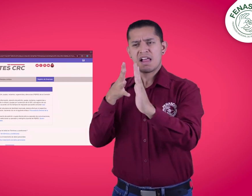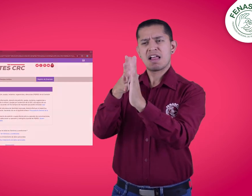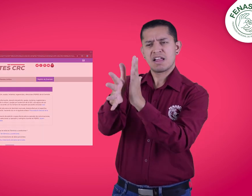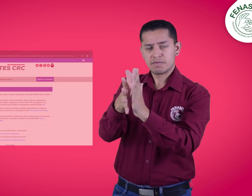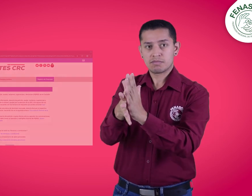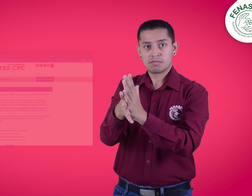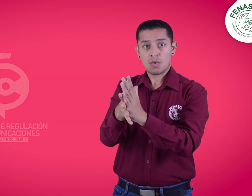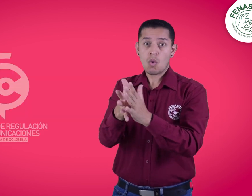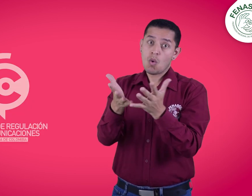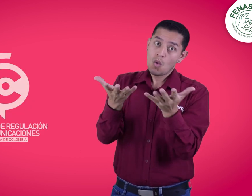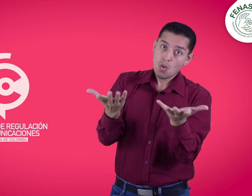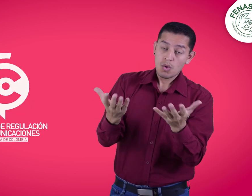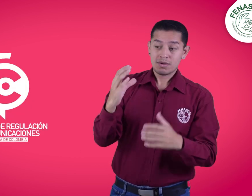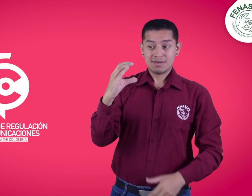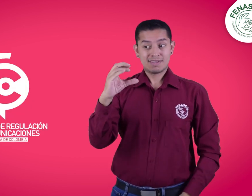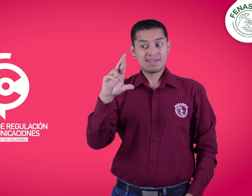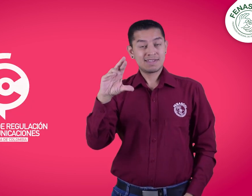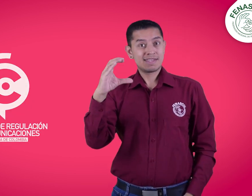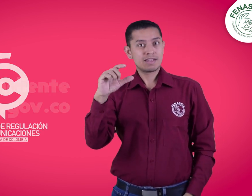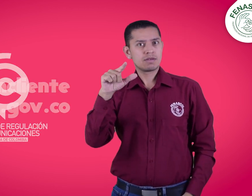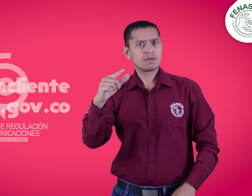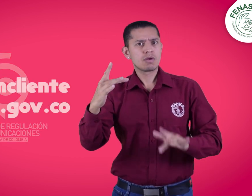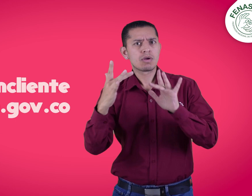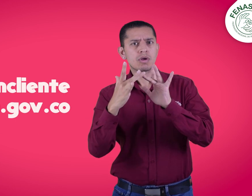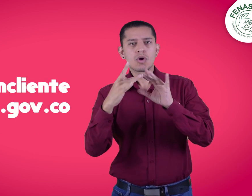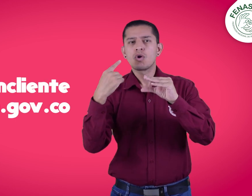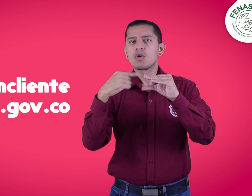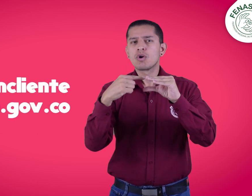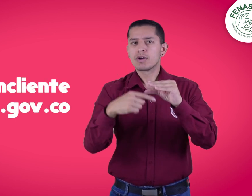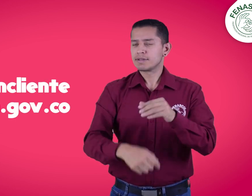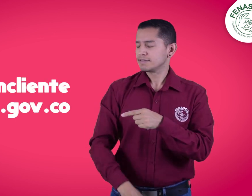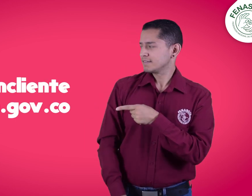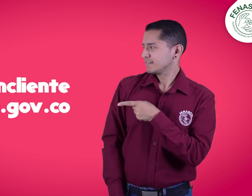petición o al siguiente correo de la crc